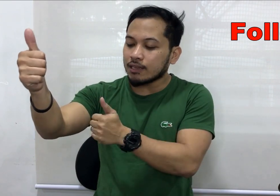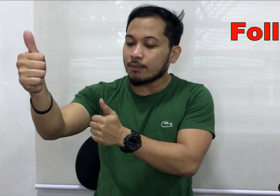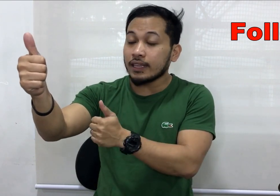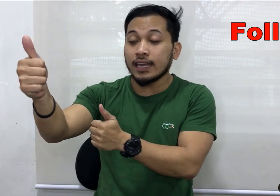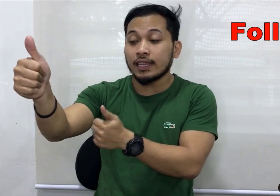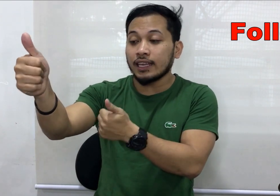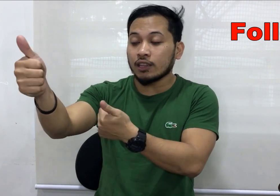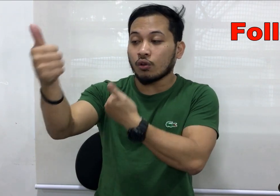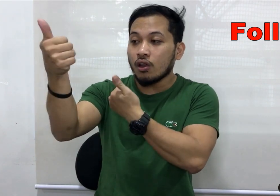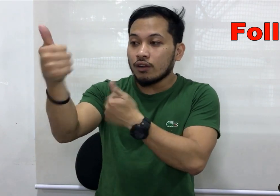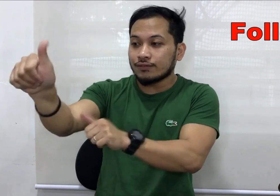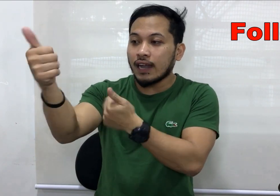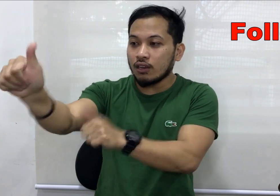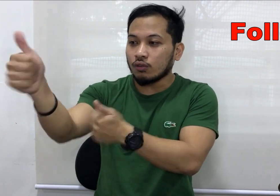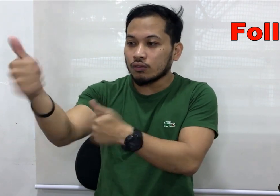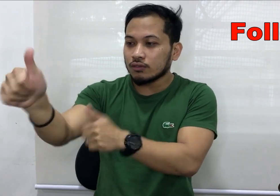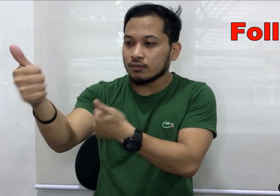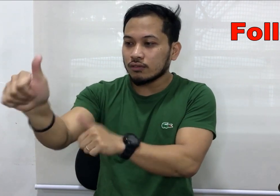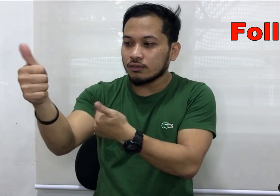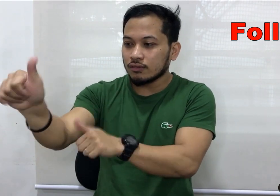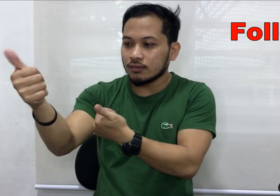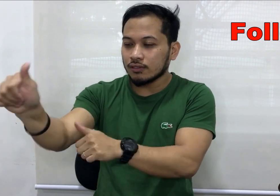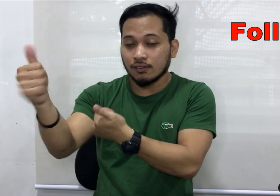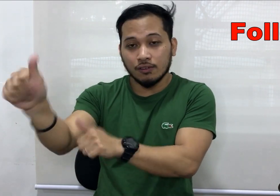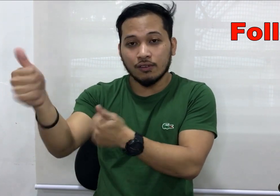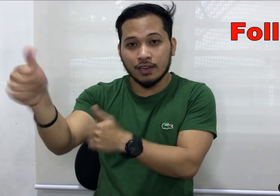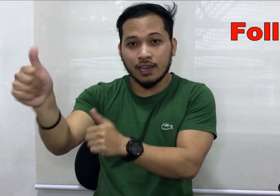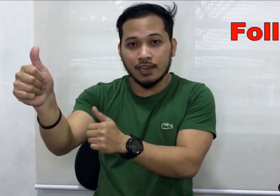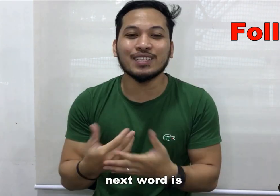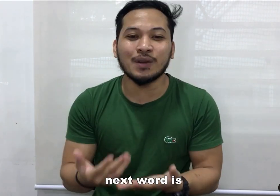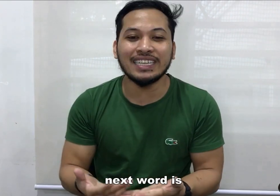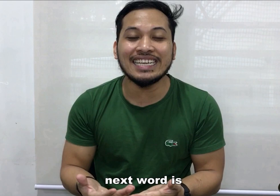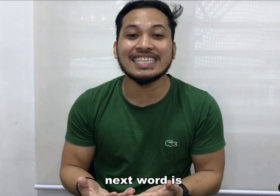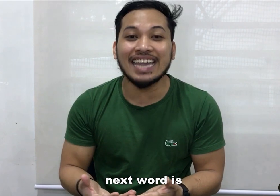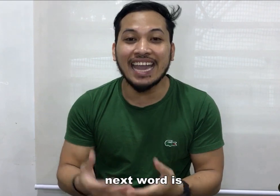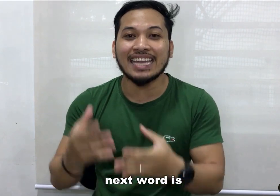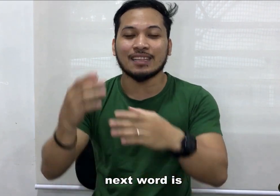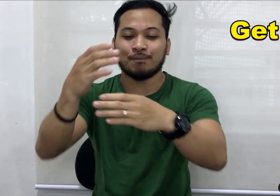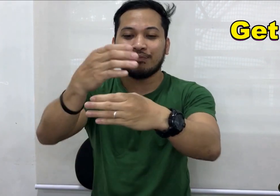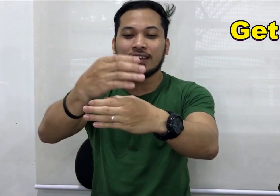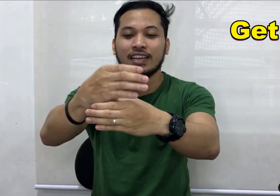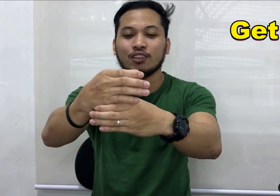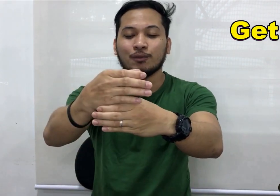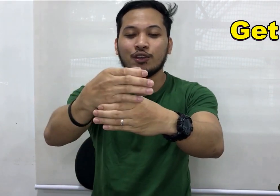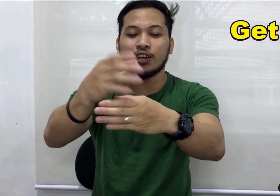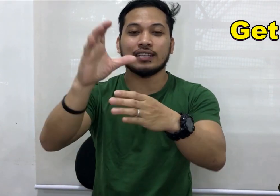naka-thumbs up ka din, then ganito, follow. Okay. Next word is get. Ganito po yon.